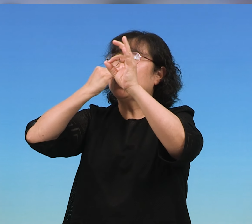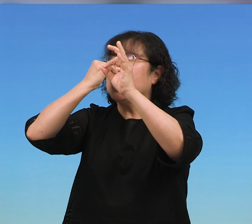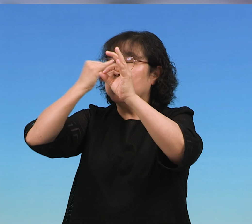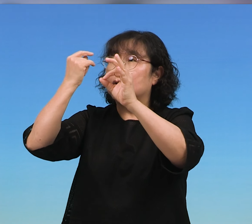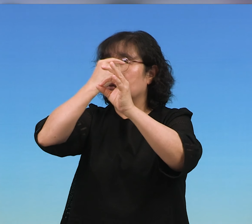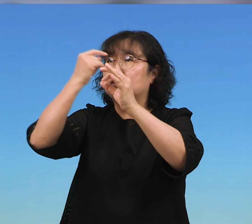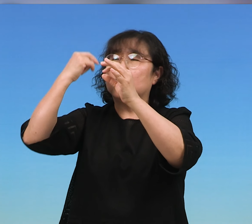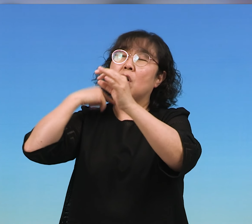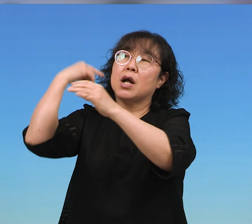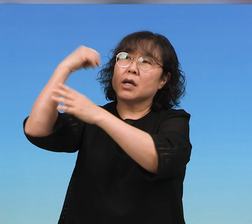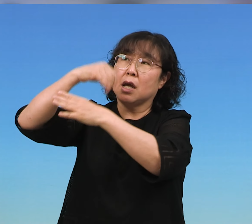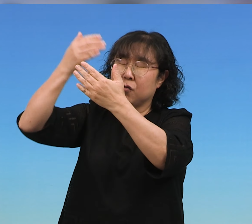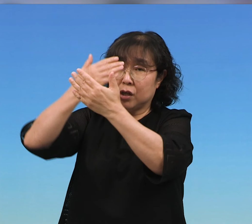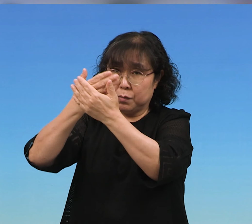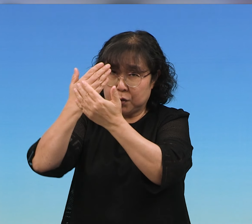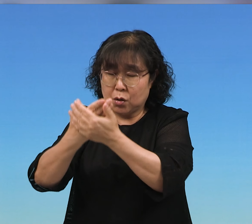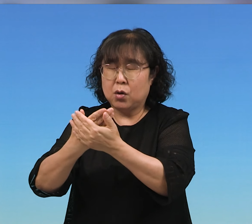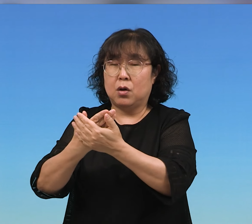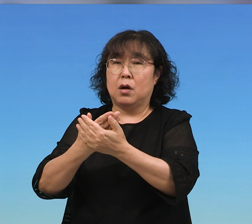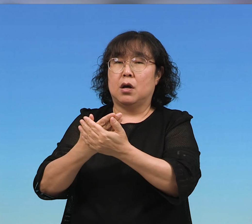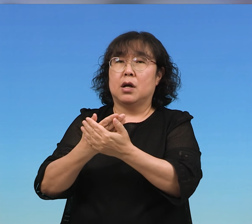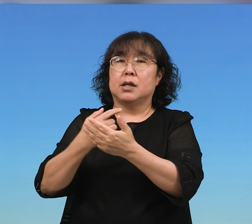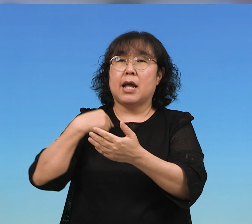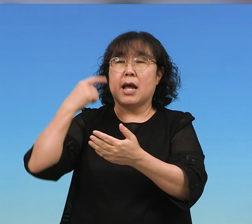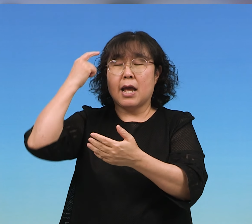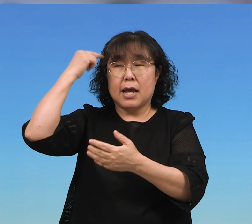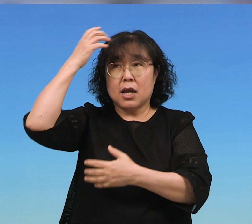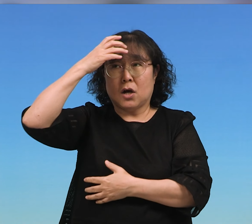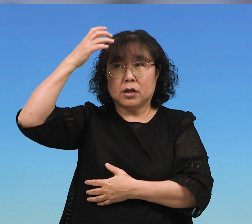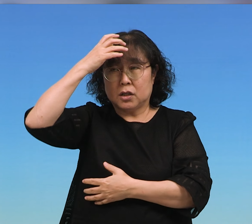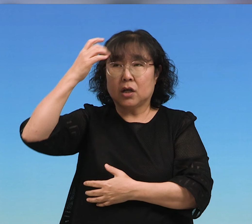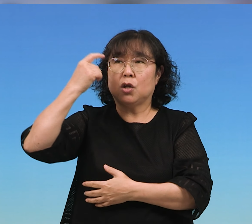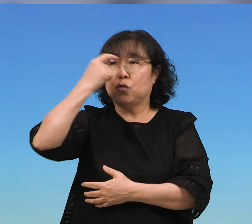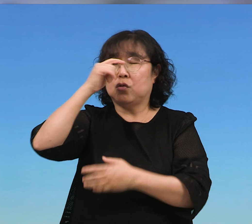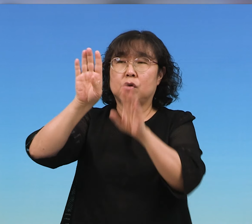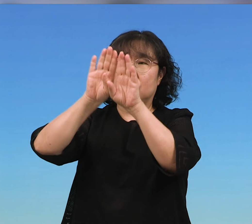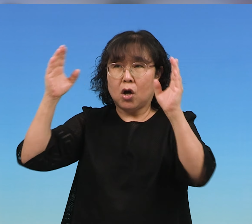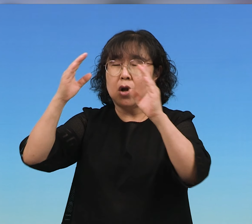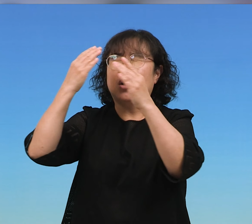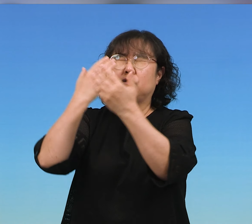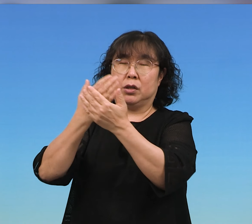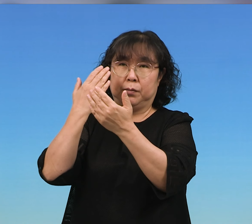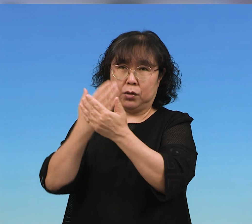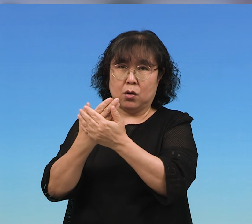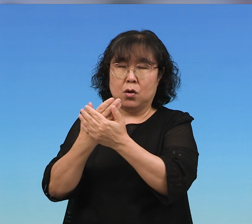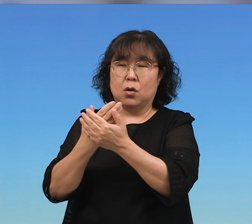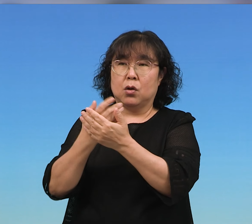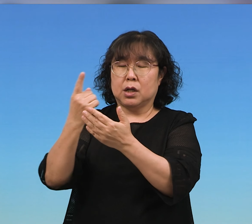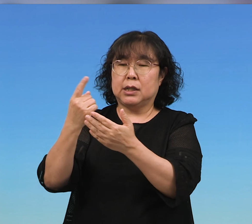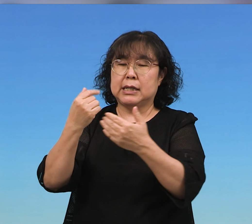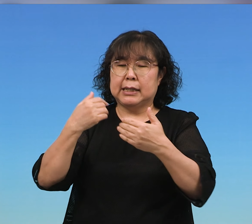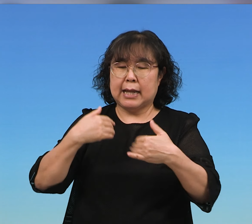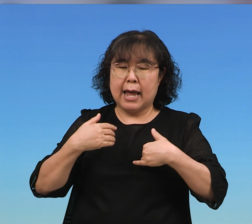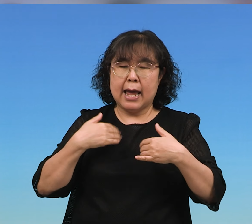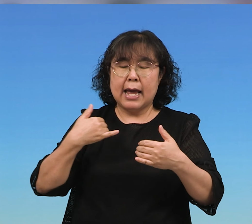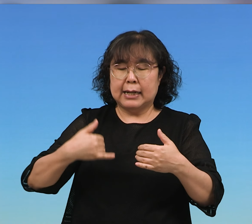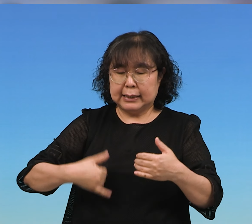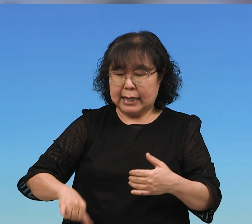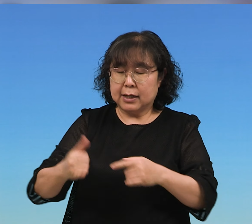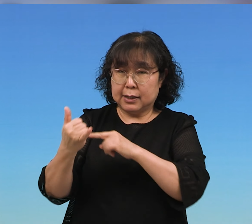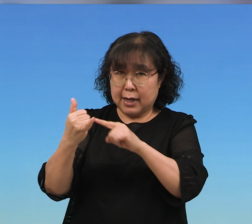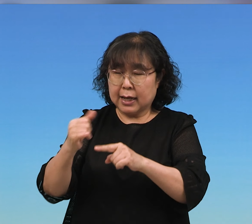안목을 주시기 원합니다. 푸른 초장 너머의 세계를 볼 줄 아는 영안을 열어주시기를 원합니다. 그리고 이것이